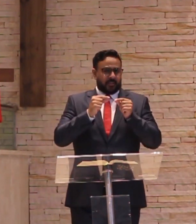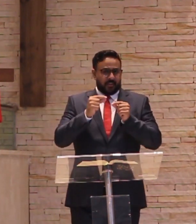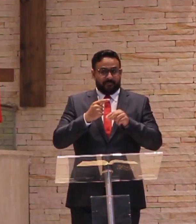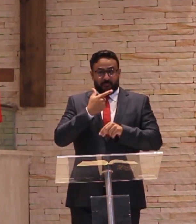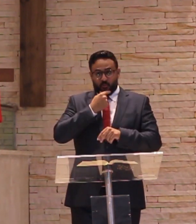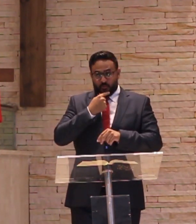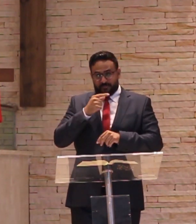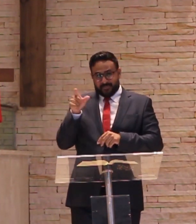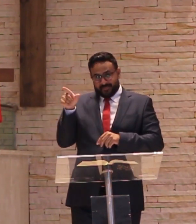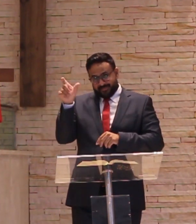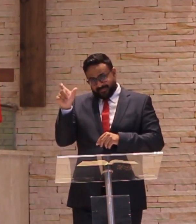cruz.